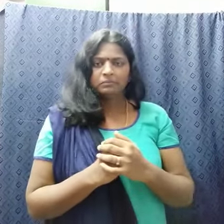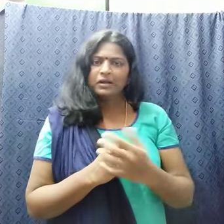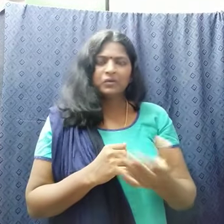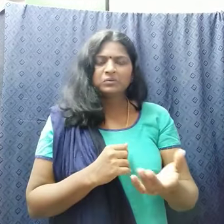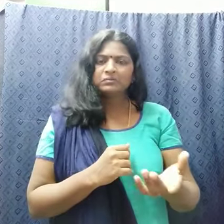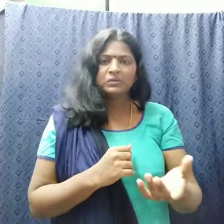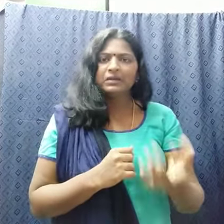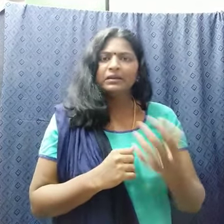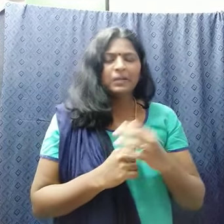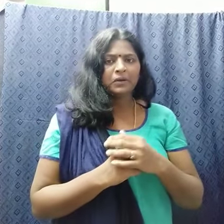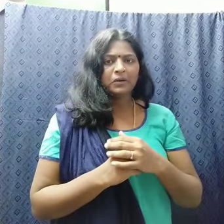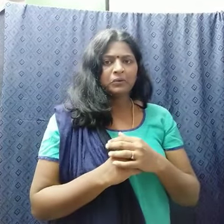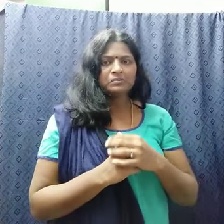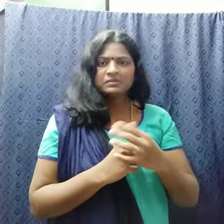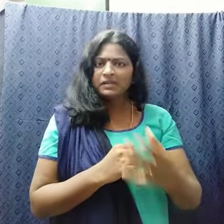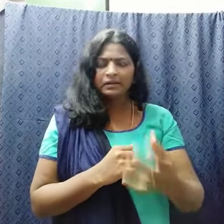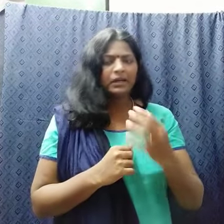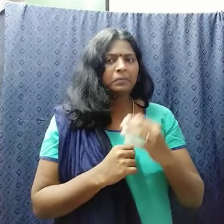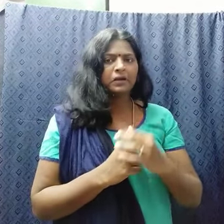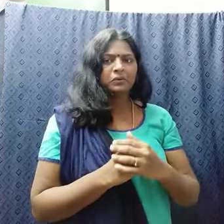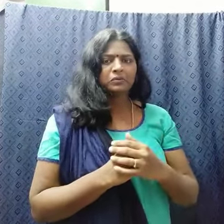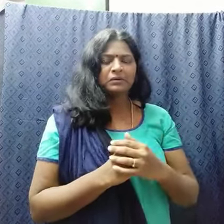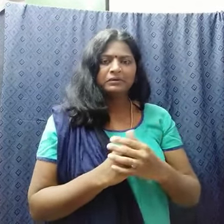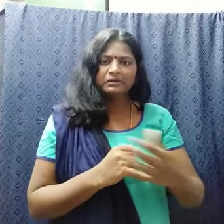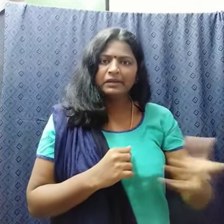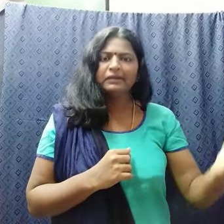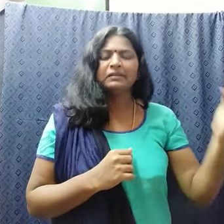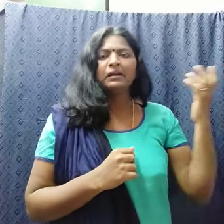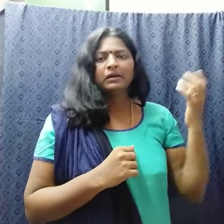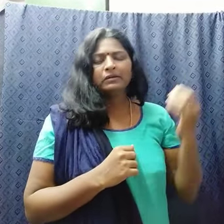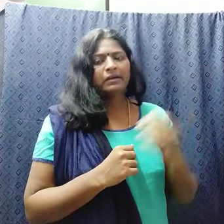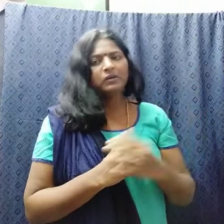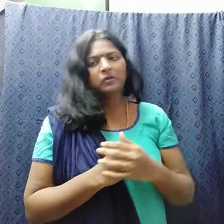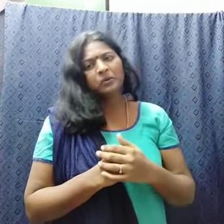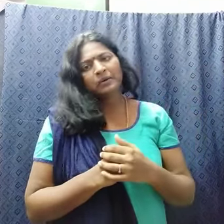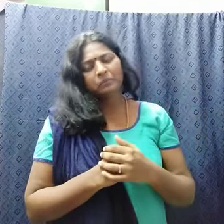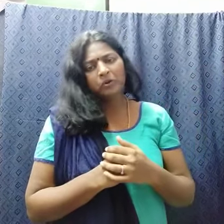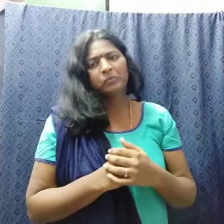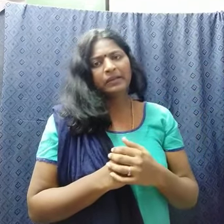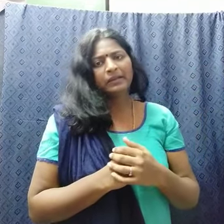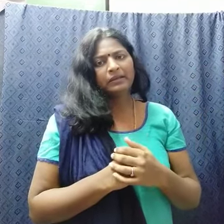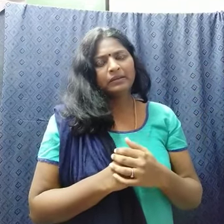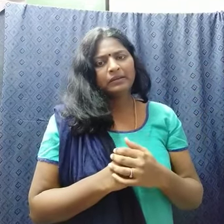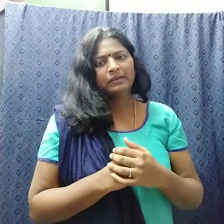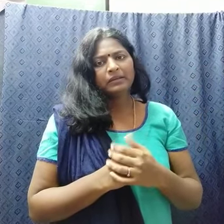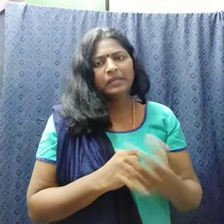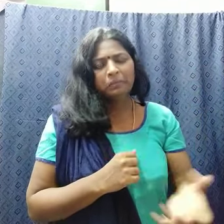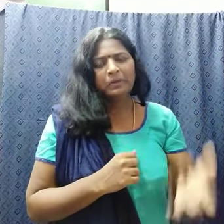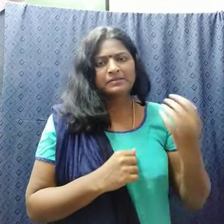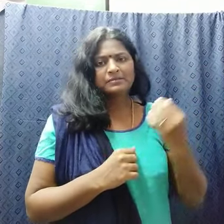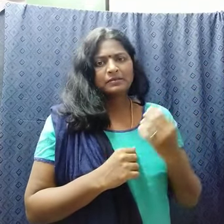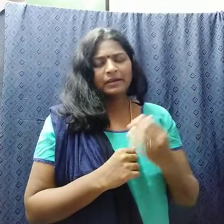பார்க்கறோம், டெல்லியில பார்க்கறோம், சென்னையில பார்க்கறோம், ட்ரெயின்ல ட்ரெயின் கூட போக முடியல, இ பாஸ் கிடைக்க